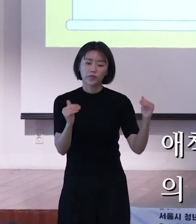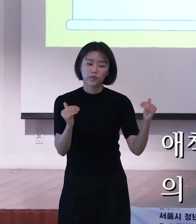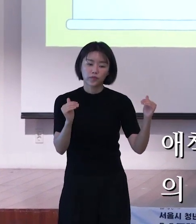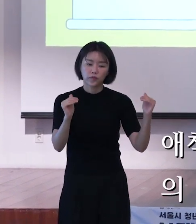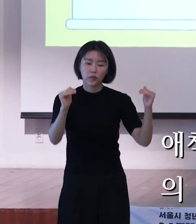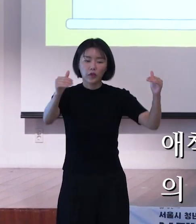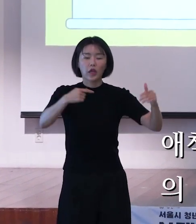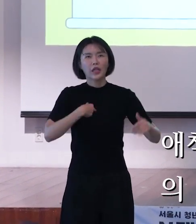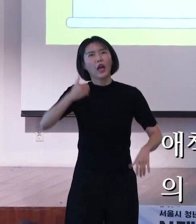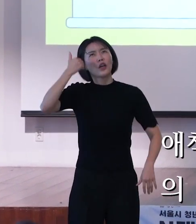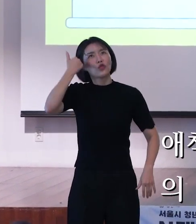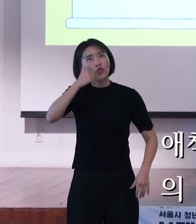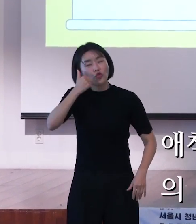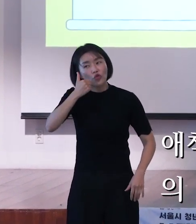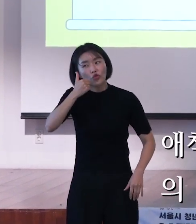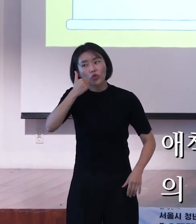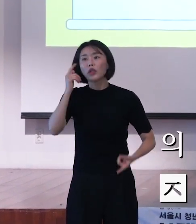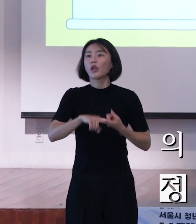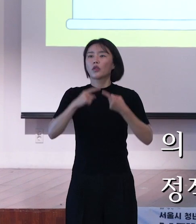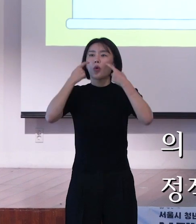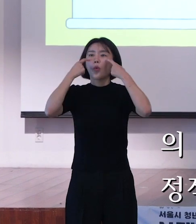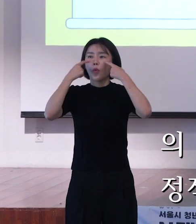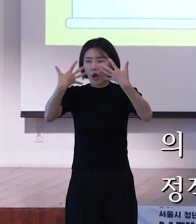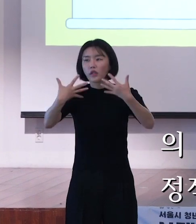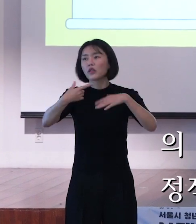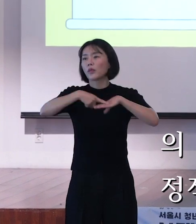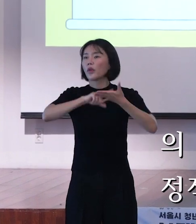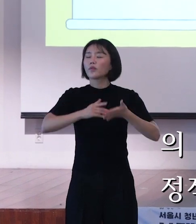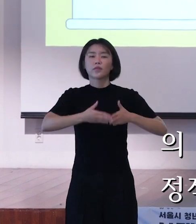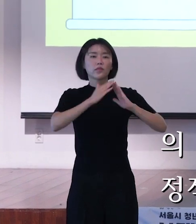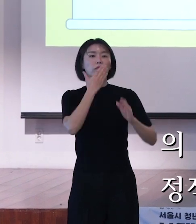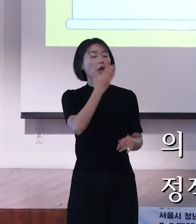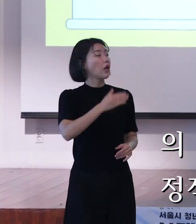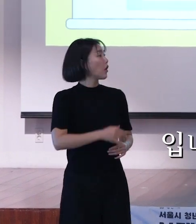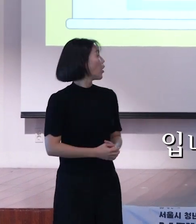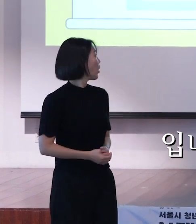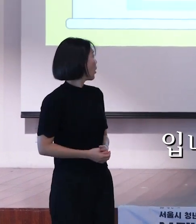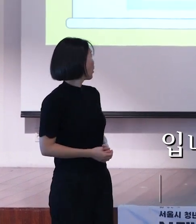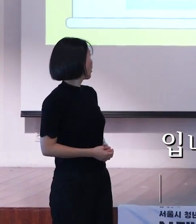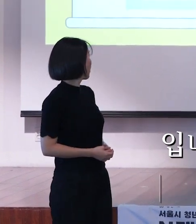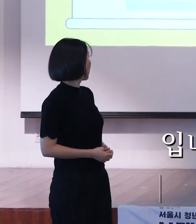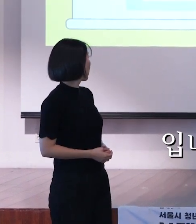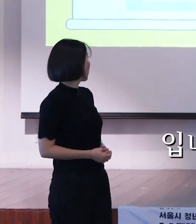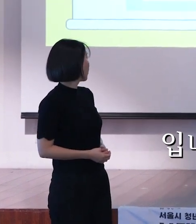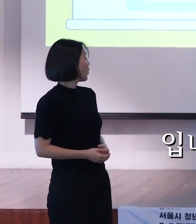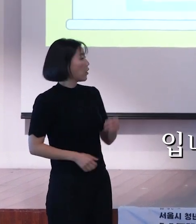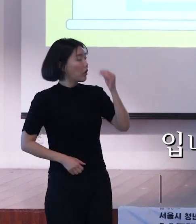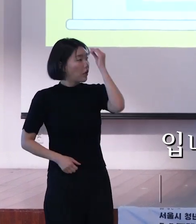건강한 자아와 긍정적인 정서를 갖게 될 것입니다.